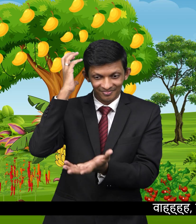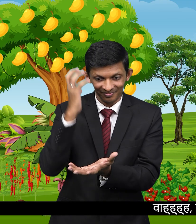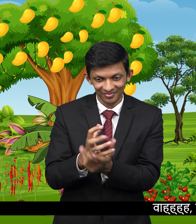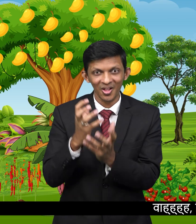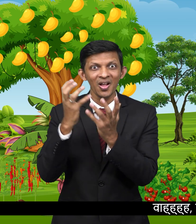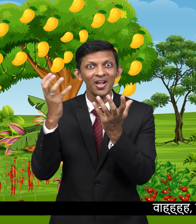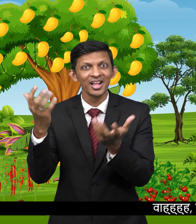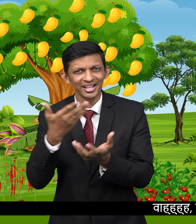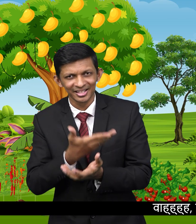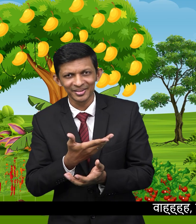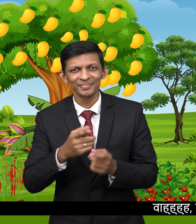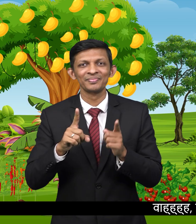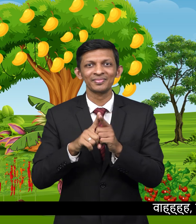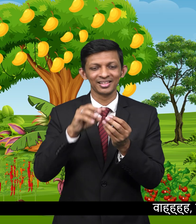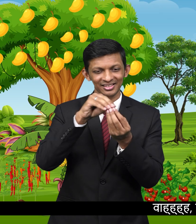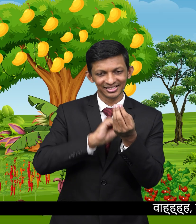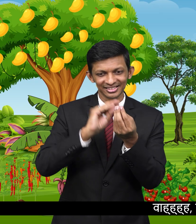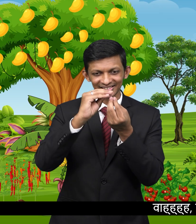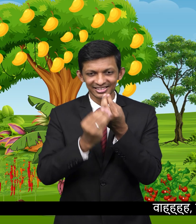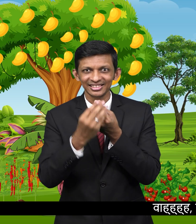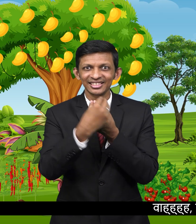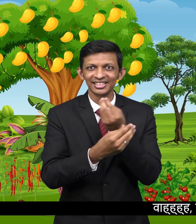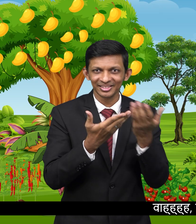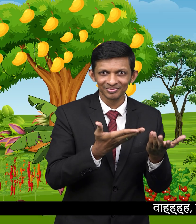वाह, कितना सुंदर है।